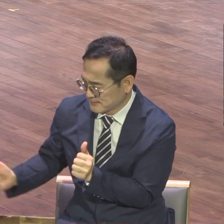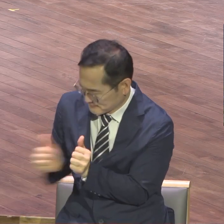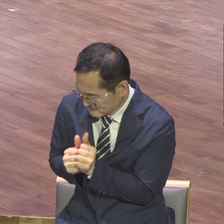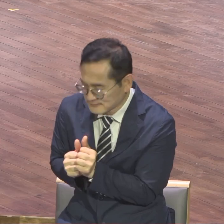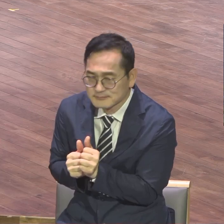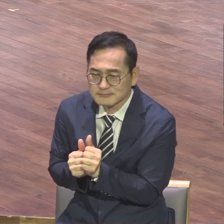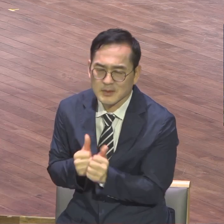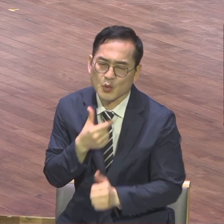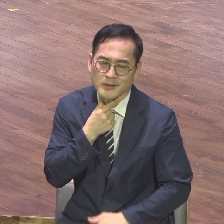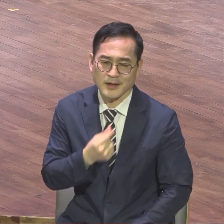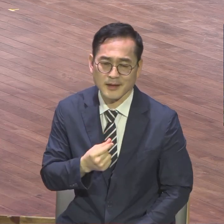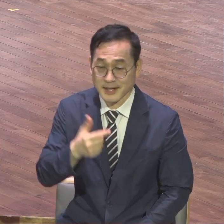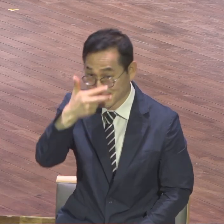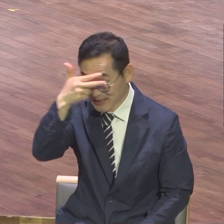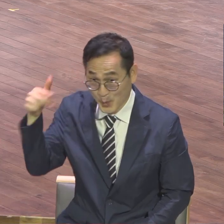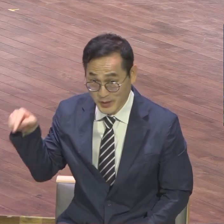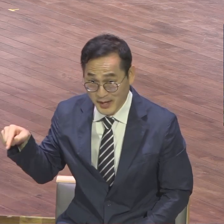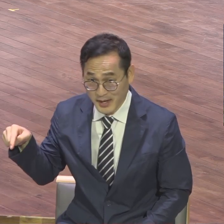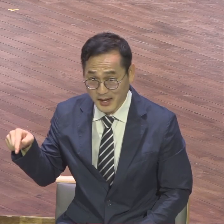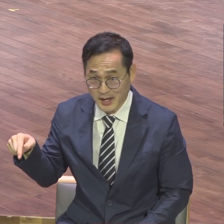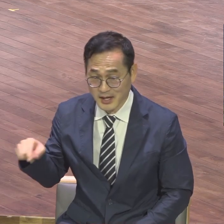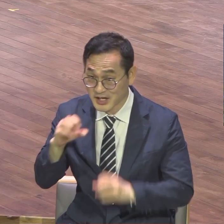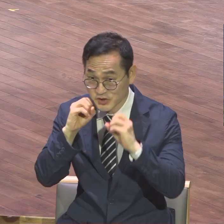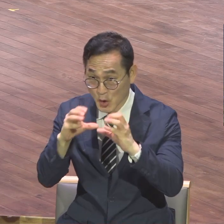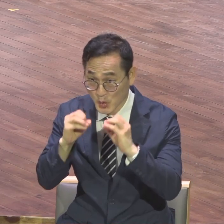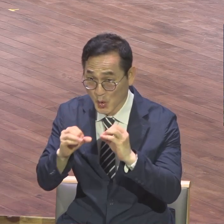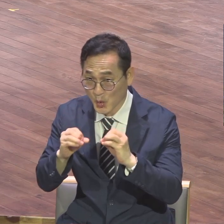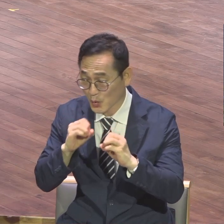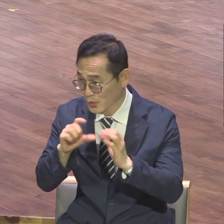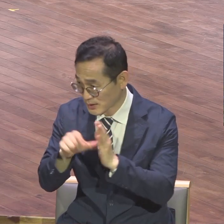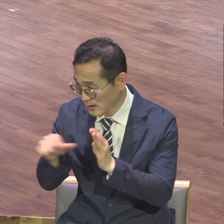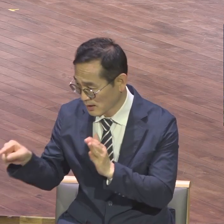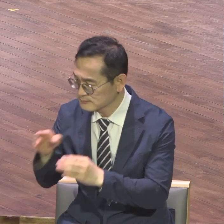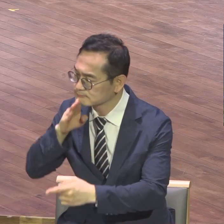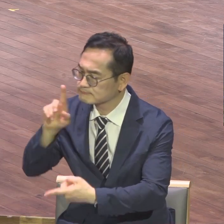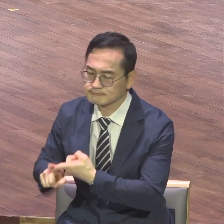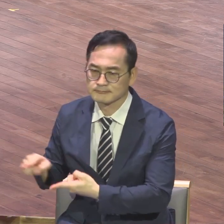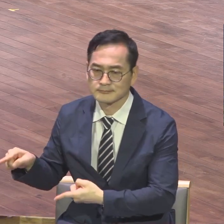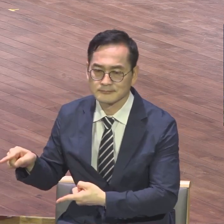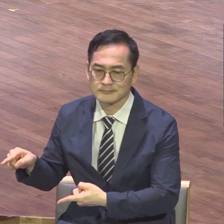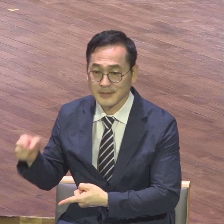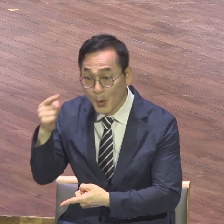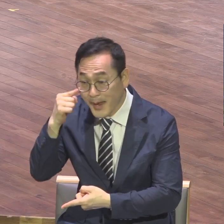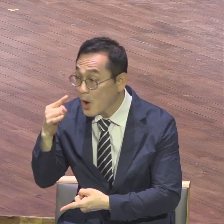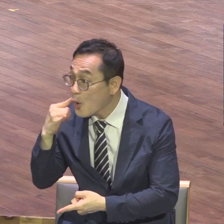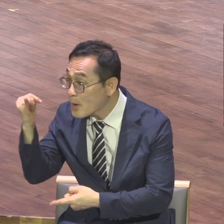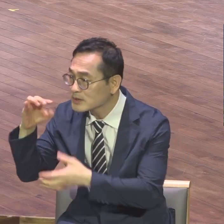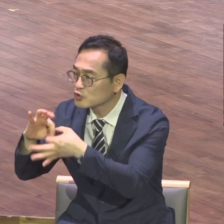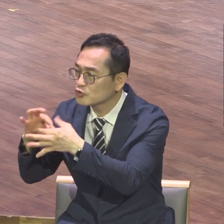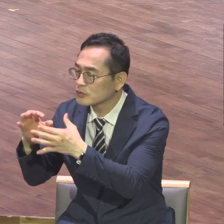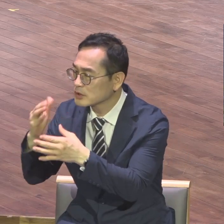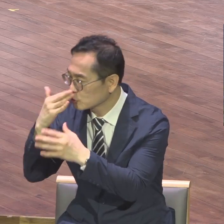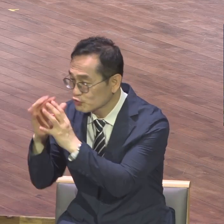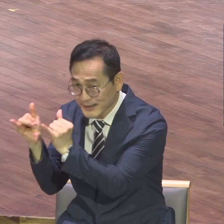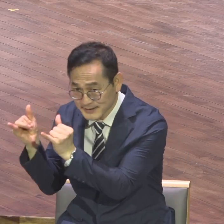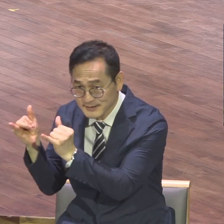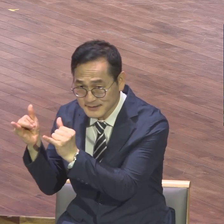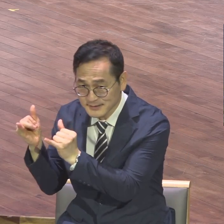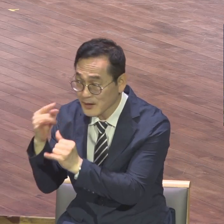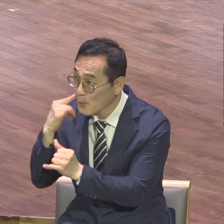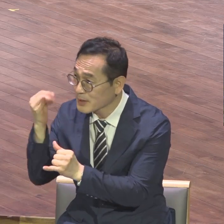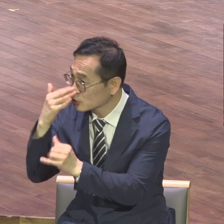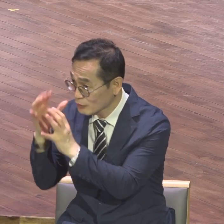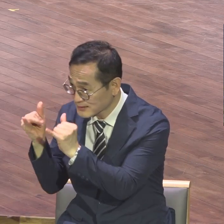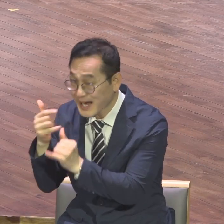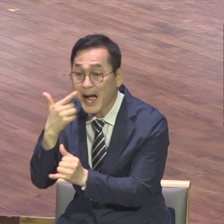디모데는 선교에 아주 적합한 렘넌트였지요. 왜냐하면 디모데는 어머니가 유대인이요. 어머니가